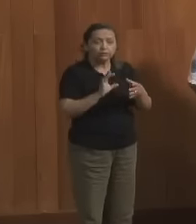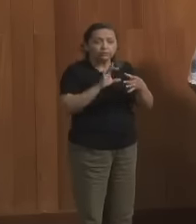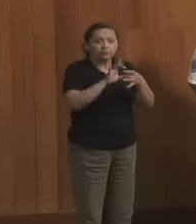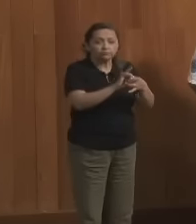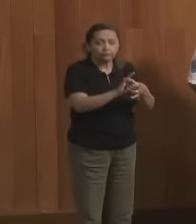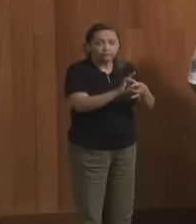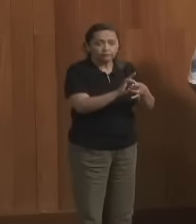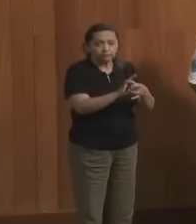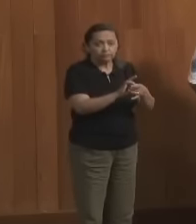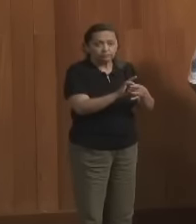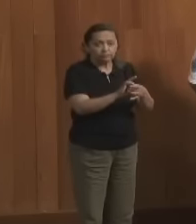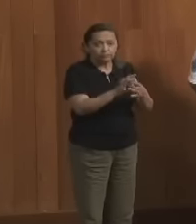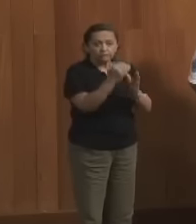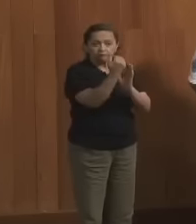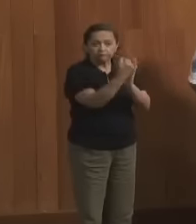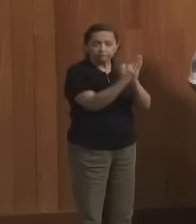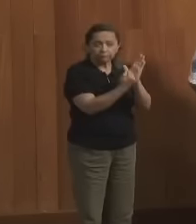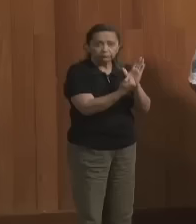relacionadas tanto